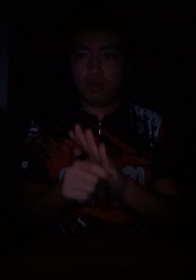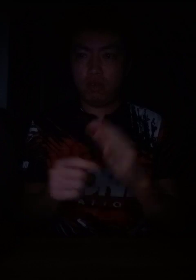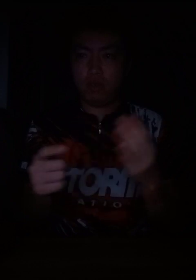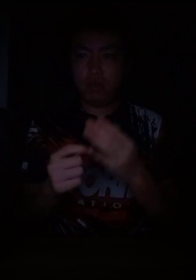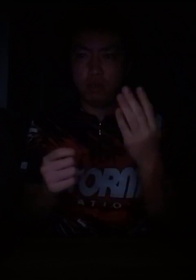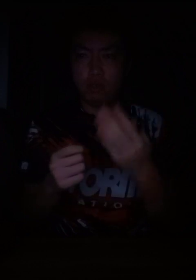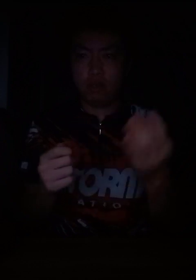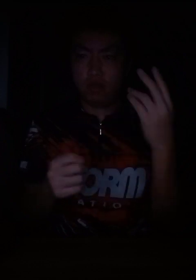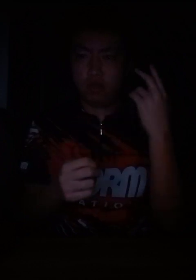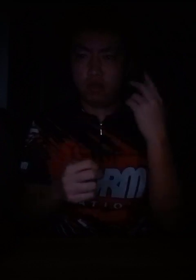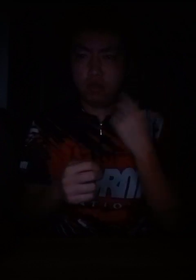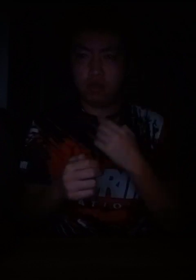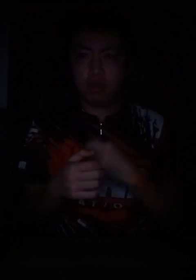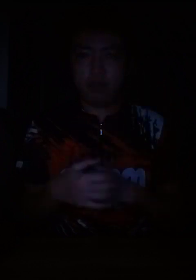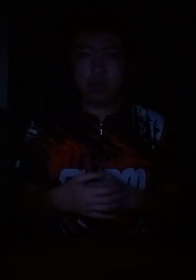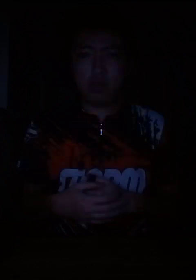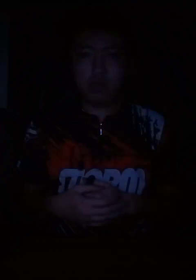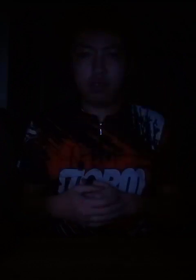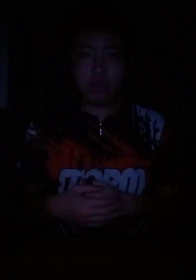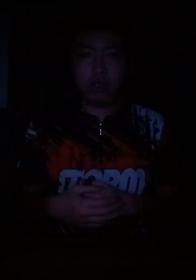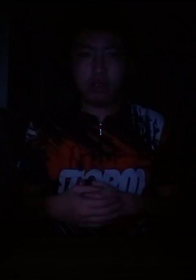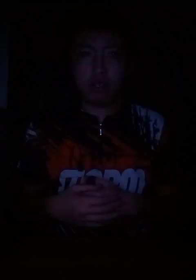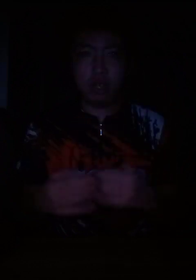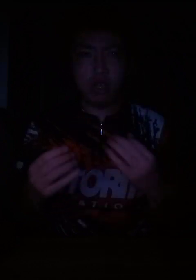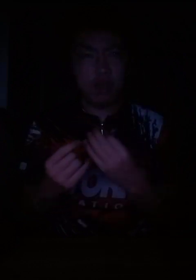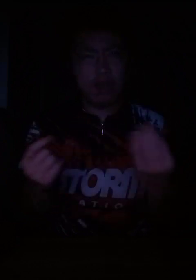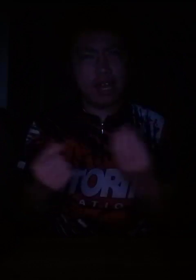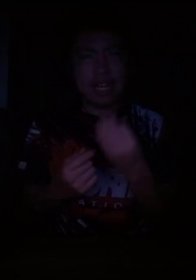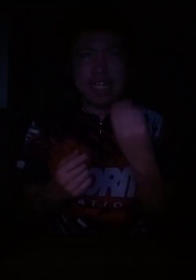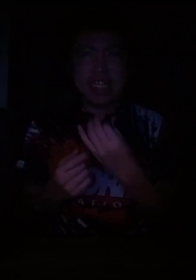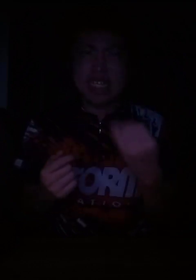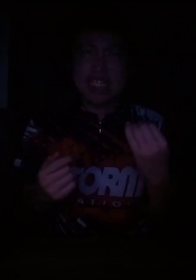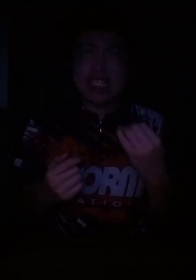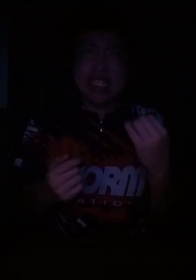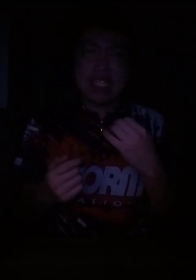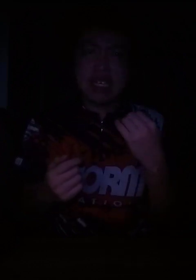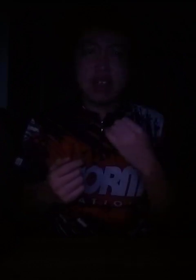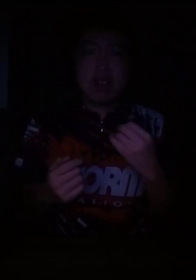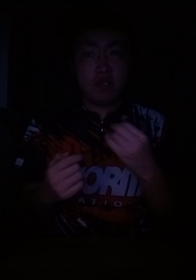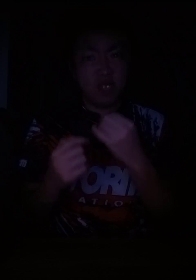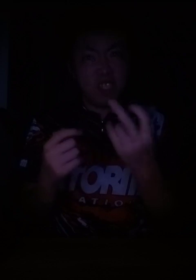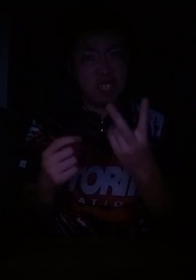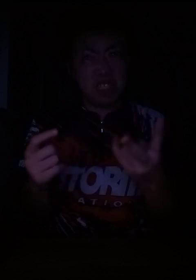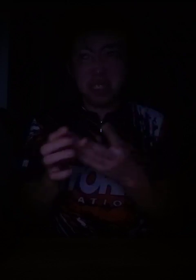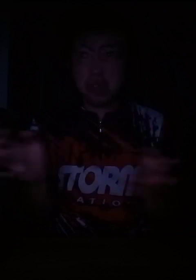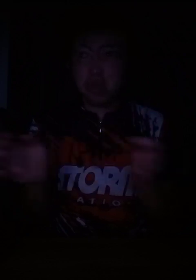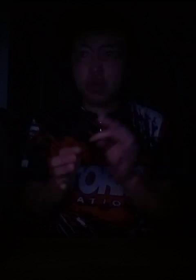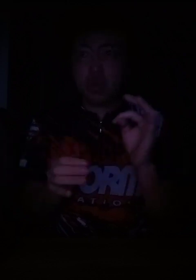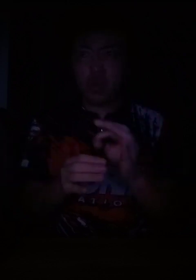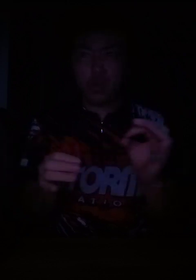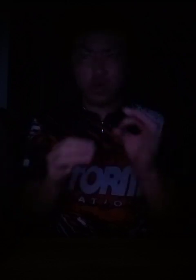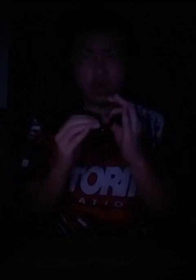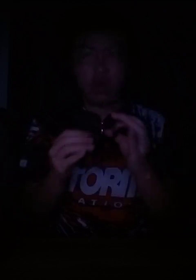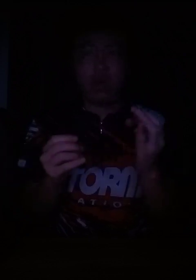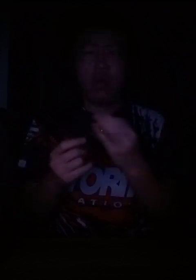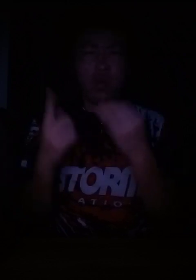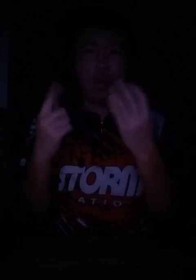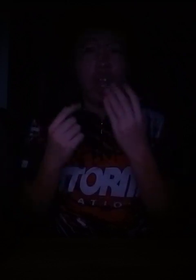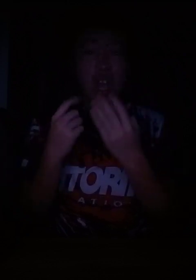직접 전화를 걸어온 겁니다. 뜻밖의 전화를 받은 피해자 측은 2년 지난 번호를 가지고 있어 놀라기도 했다고